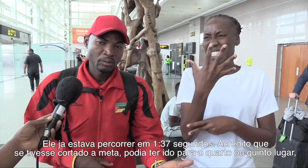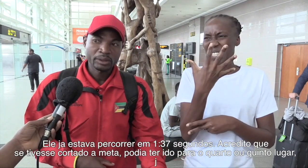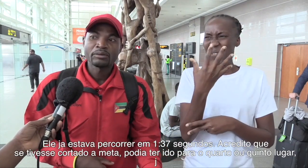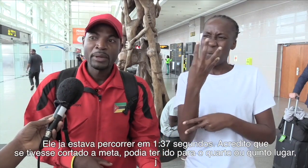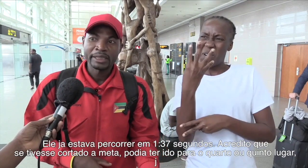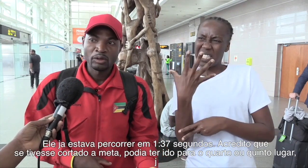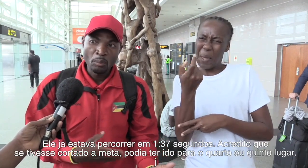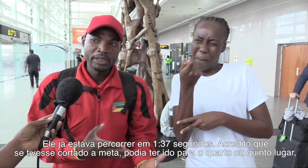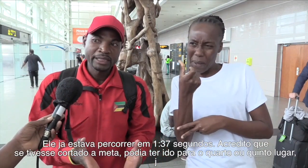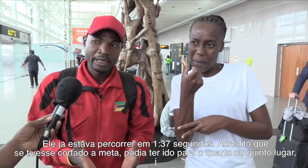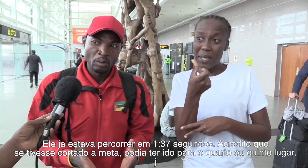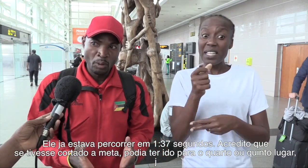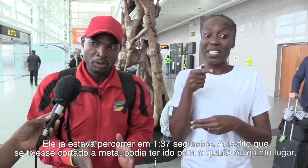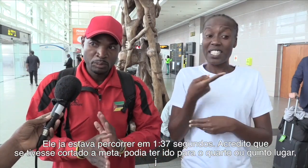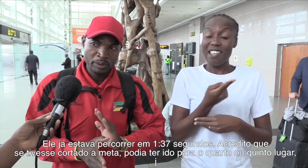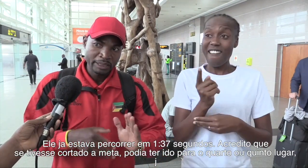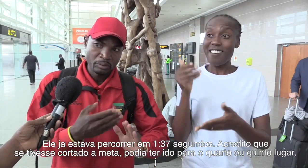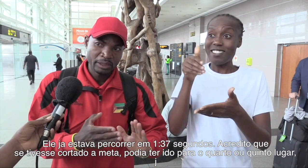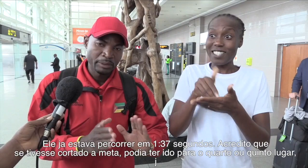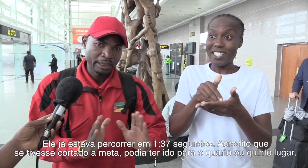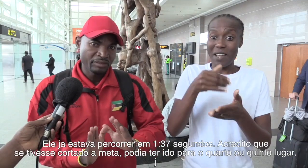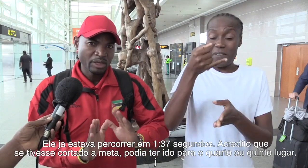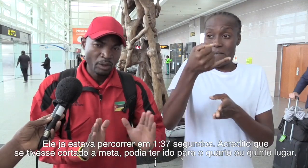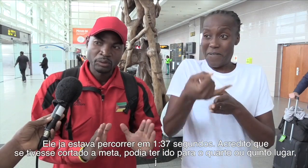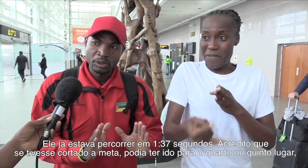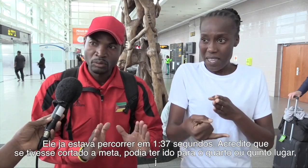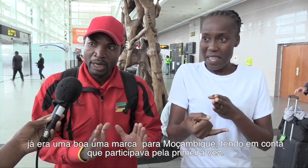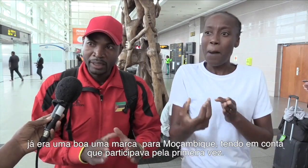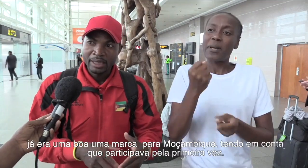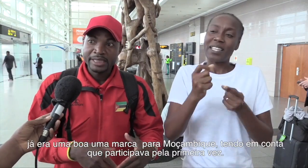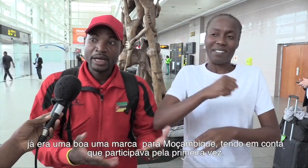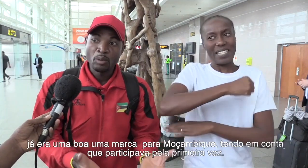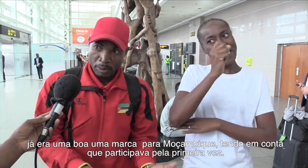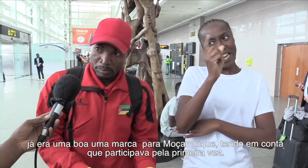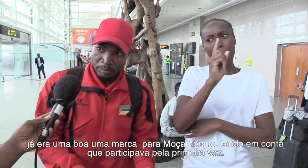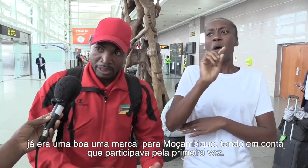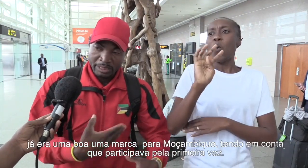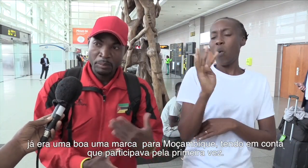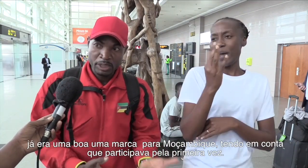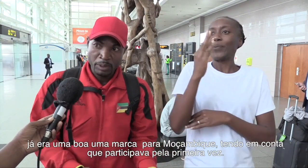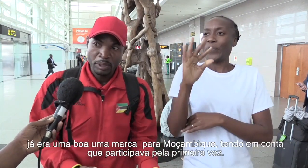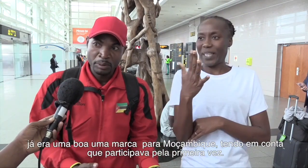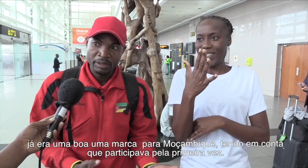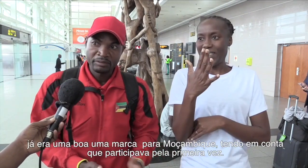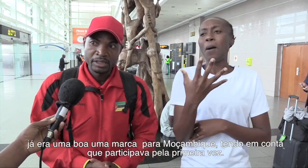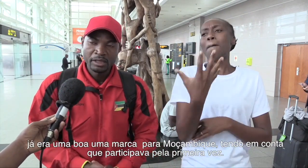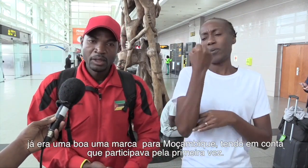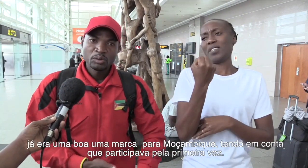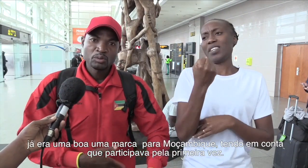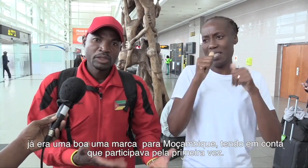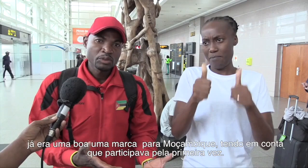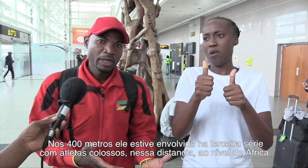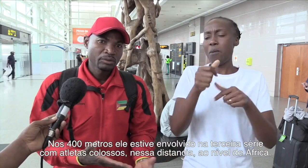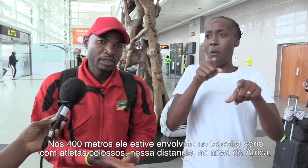se tivesse cortado a meta, não podia ter ido ao pódio, mas podia ter cortado a meta, talvez em quarto ou quinto lugar, já era bom para Moçambique, que estava a participar pela primeira vez.